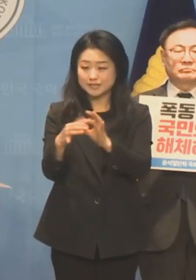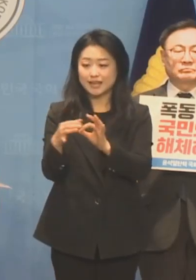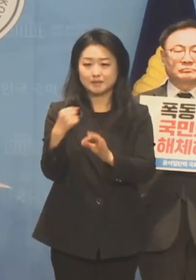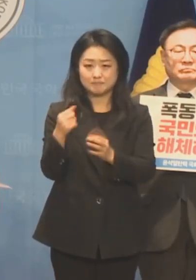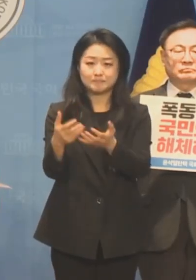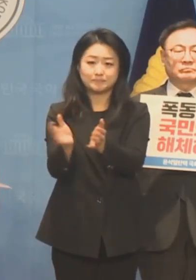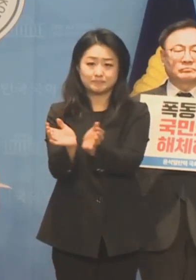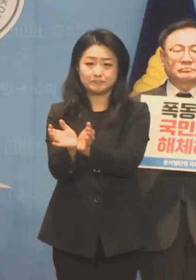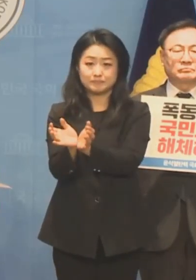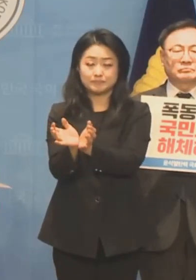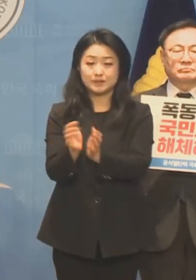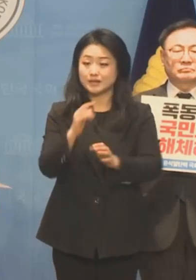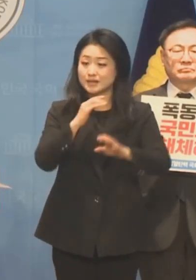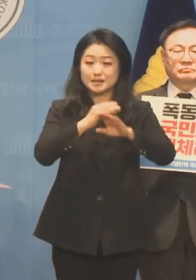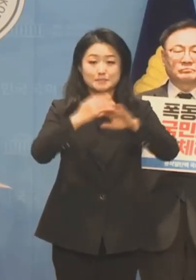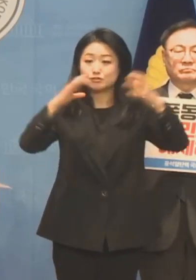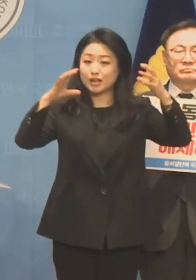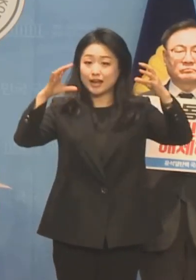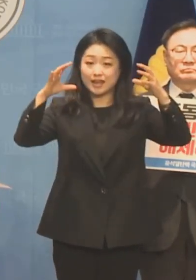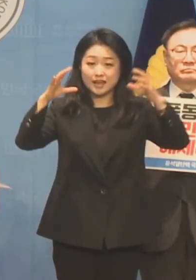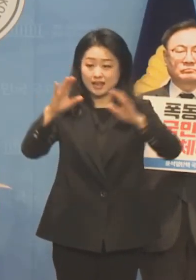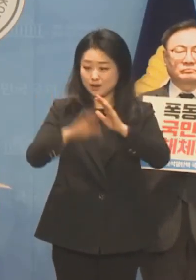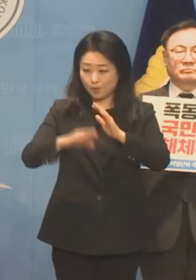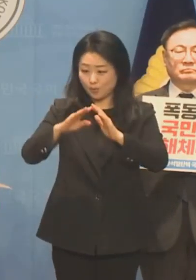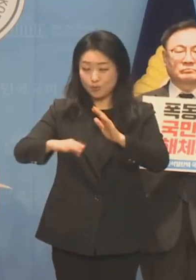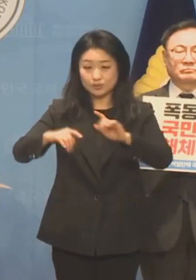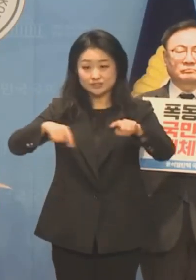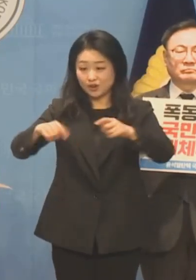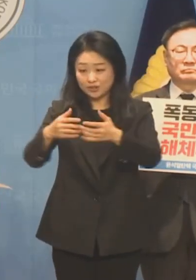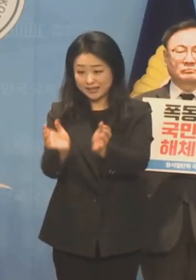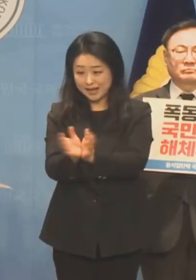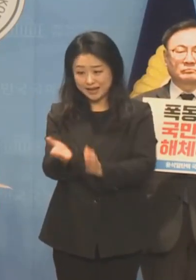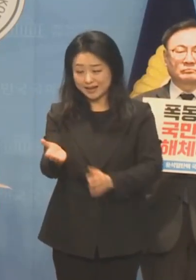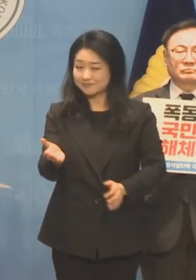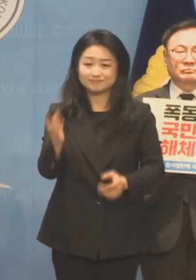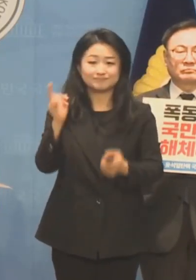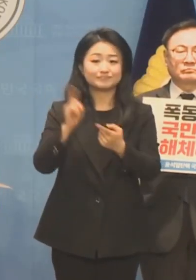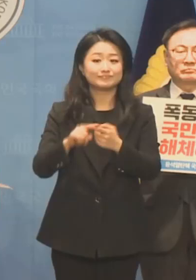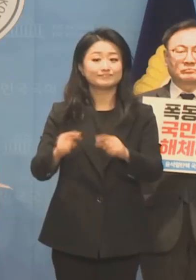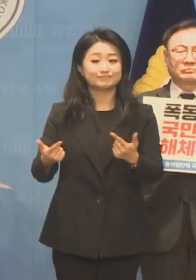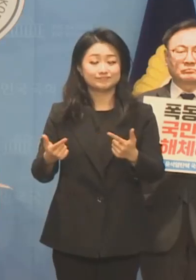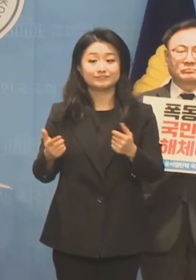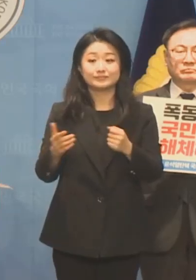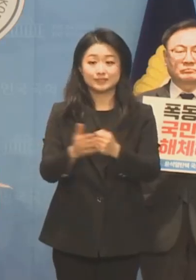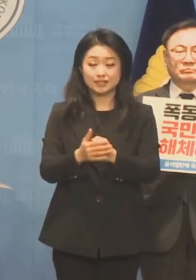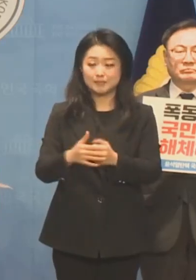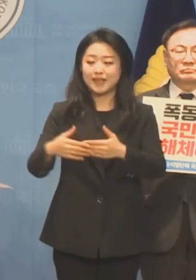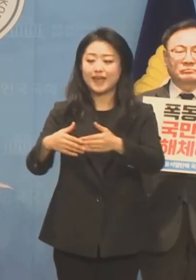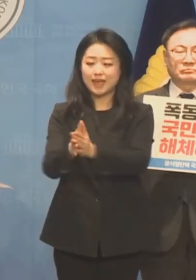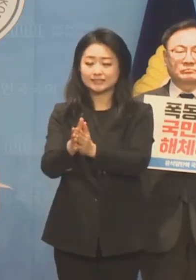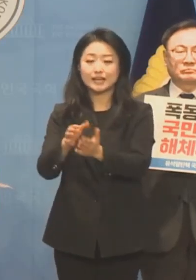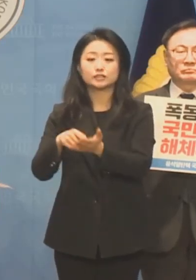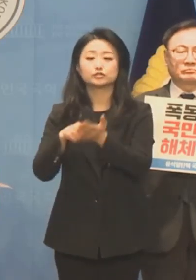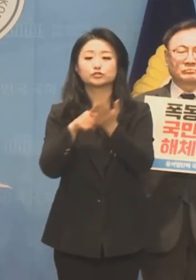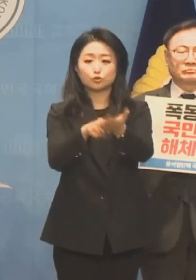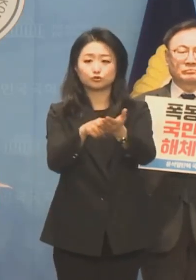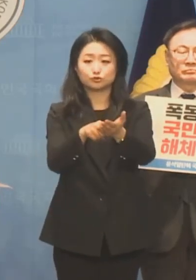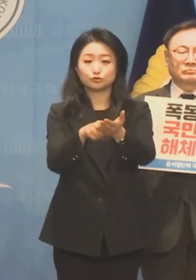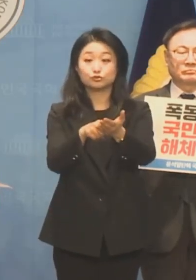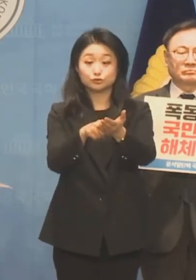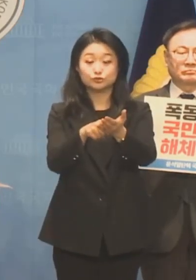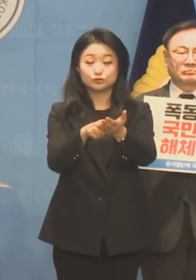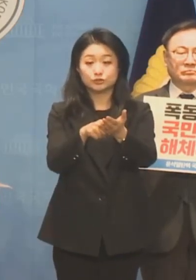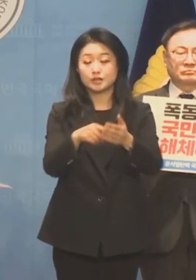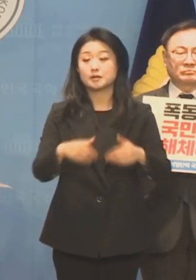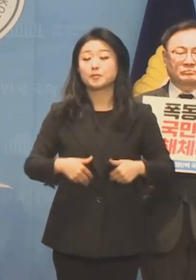국민의힘이 대한민국 민주국가에 정당으로 자격이 없다고 위헌 해산 청구를 해야 된다고 정당